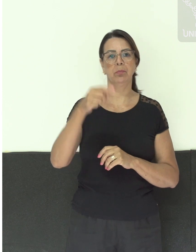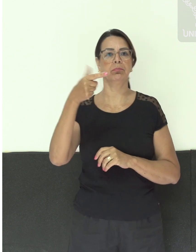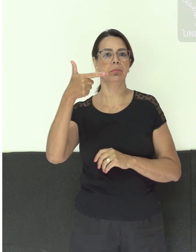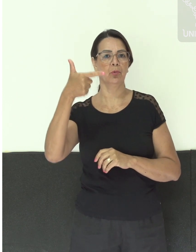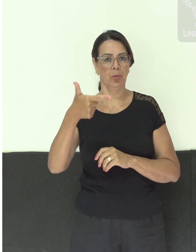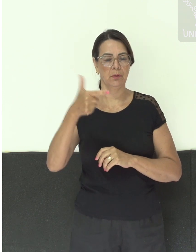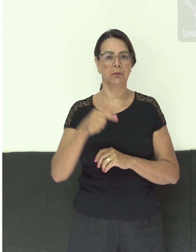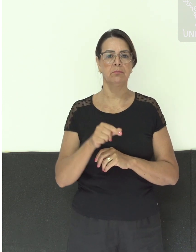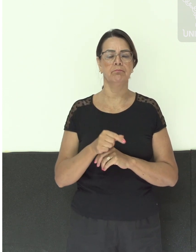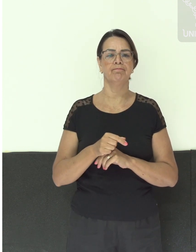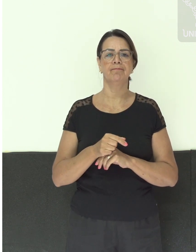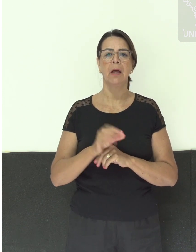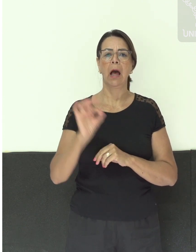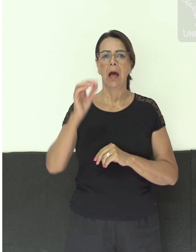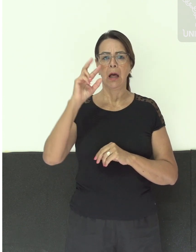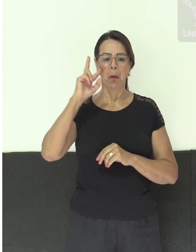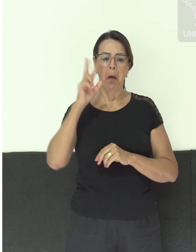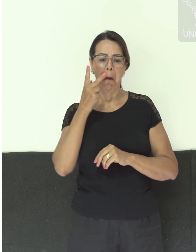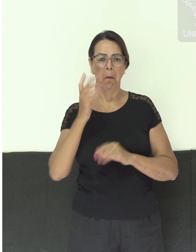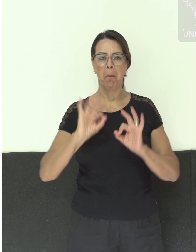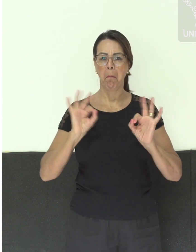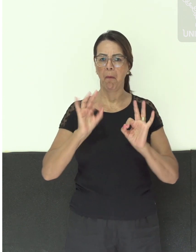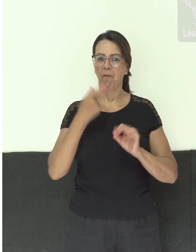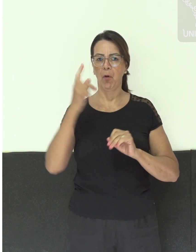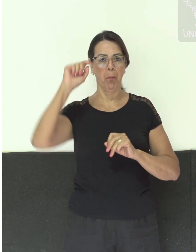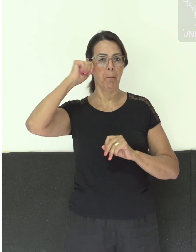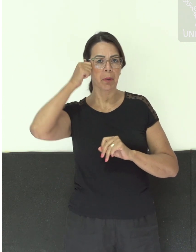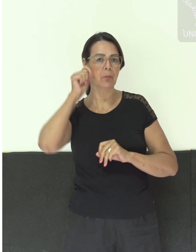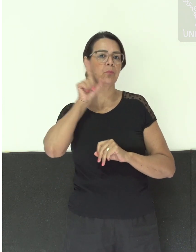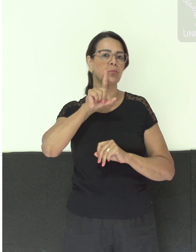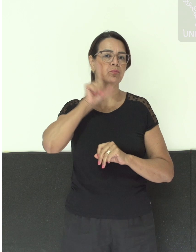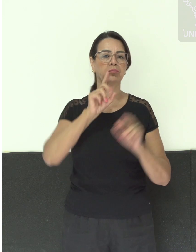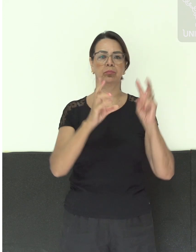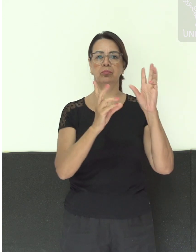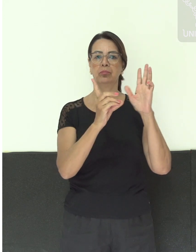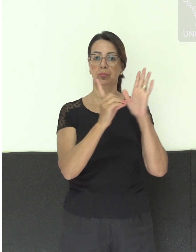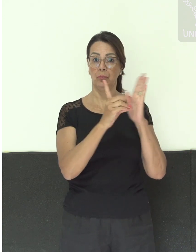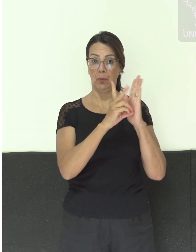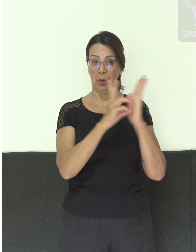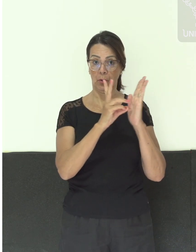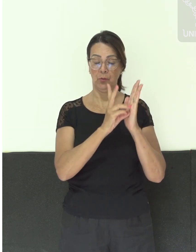6.3.1.2. Que não se autodeclararam pretos, pardos e indígenas.